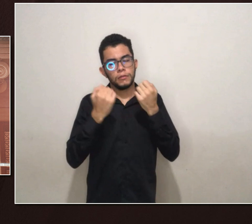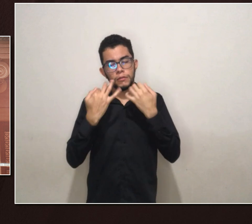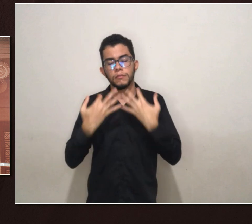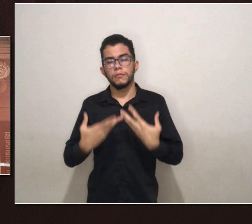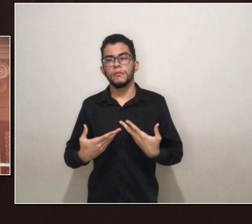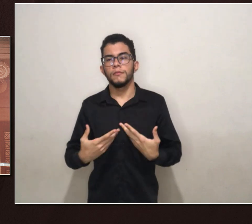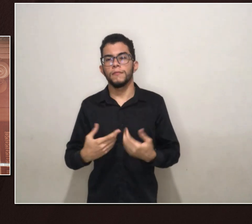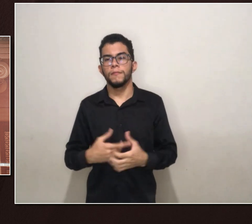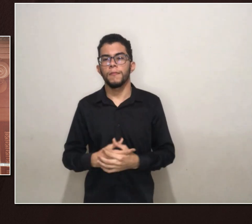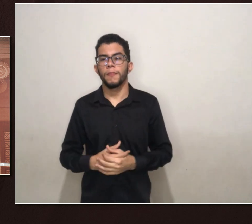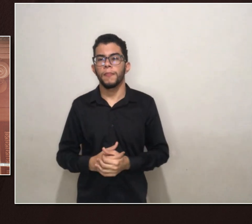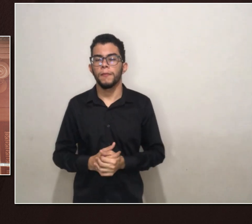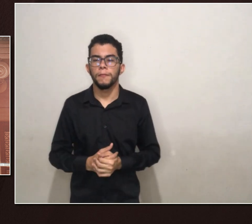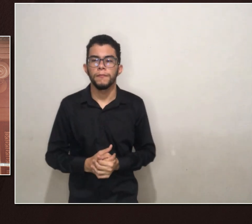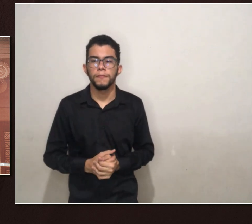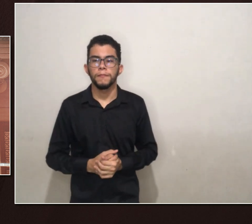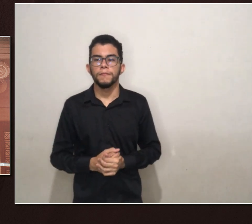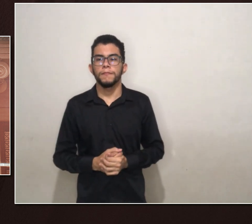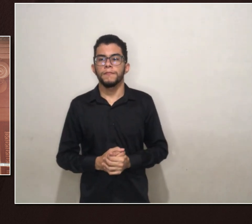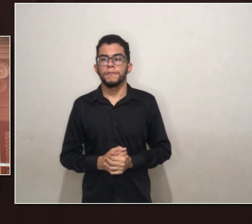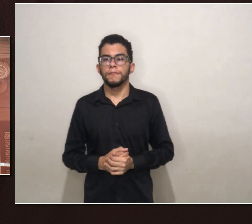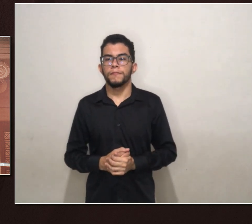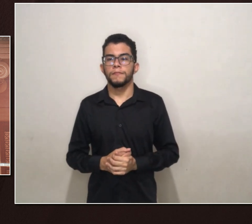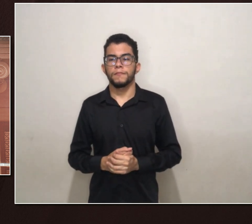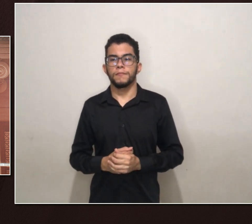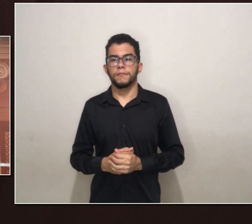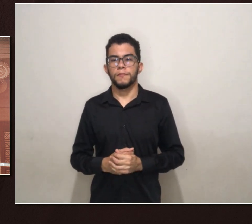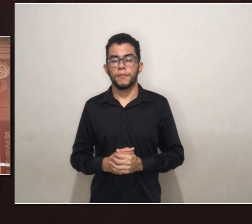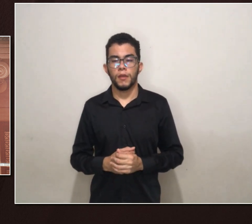livro A História da Igreja, né,